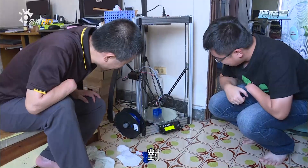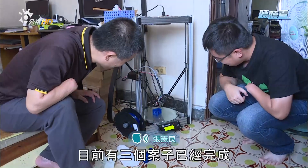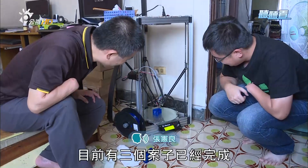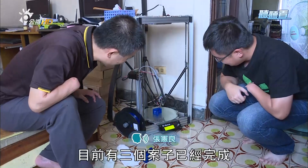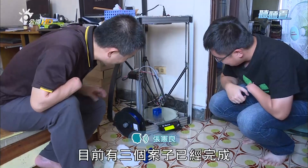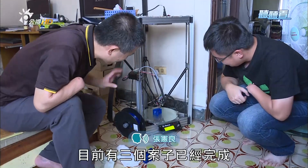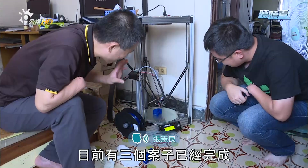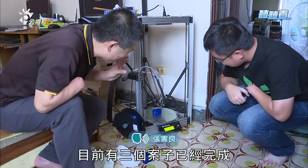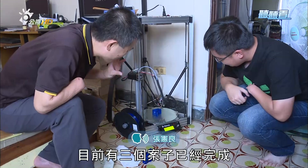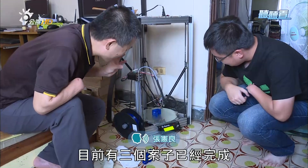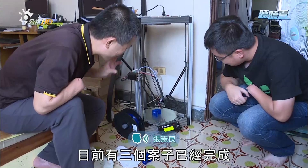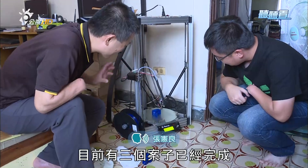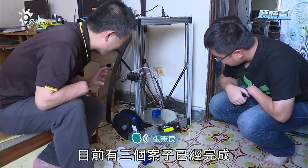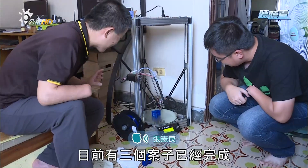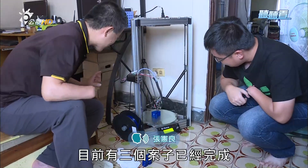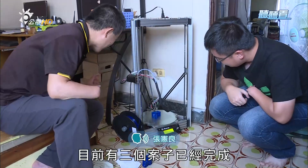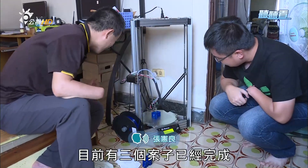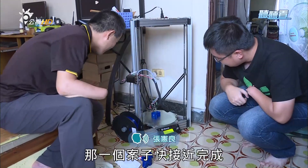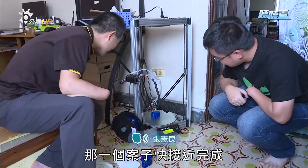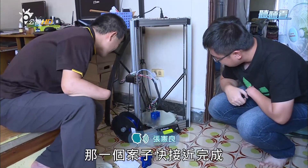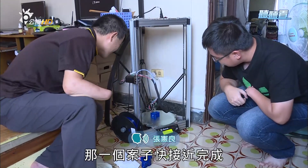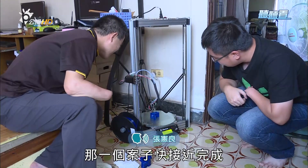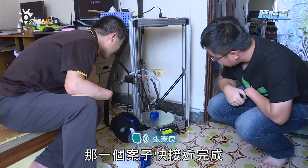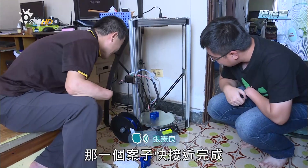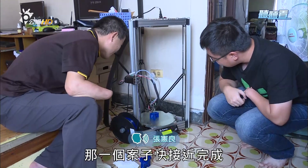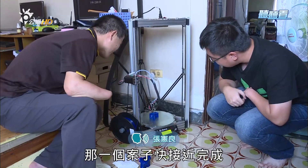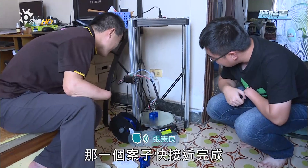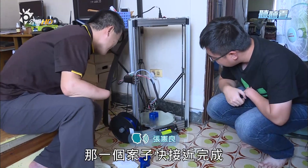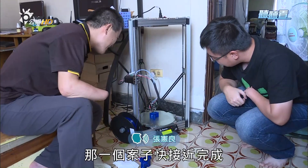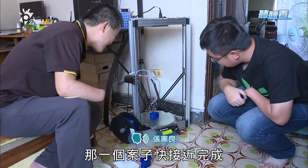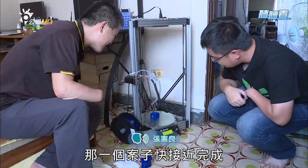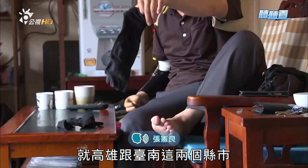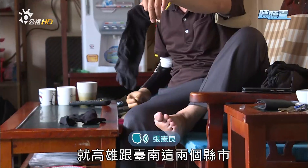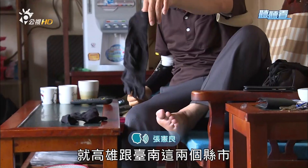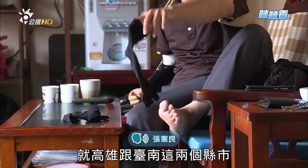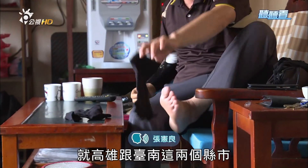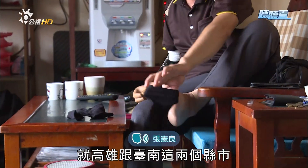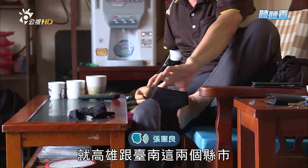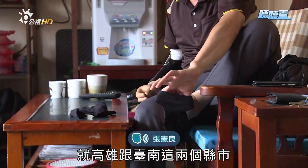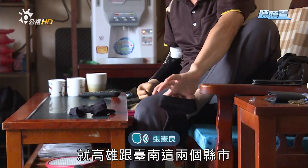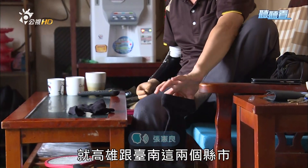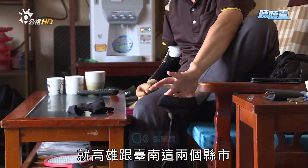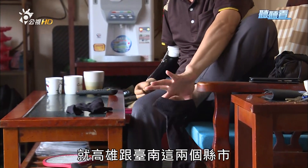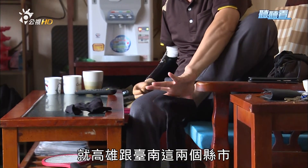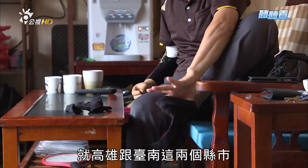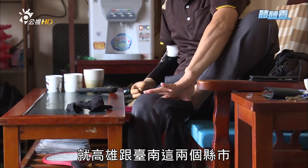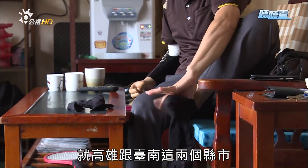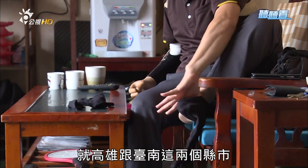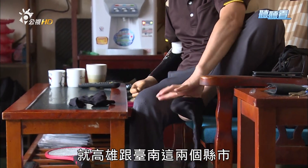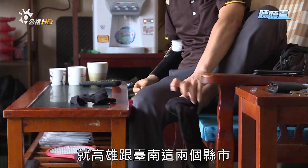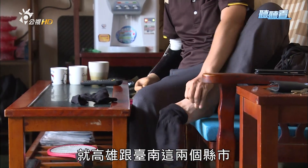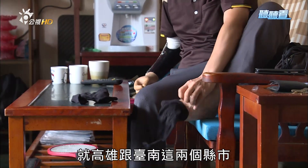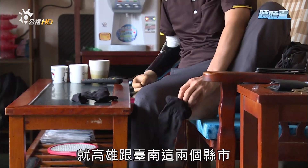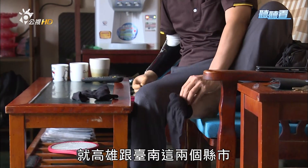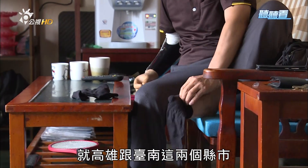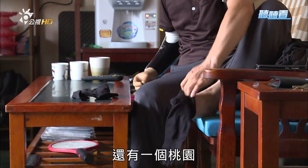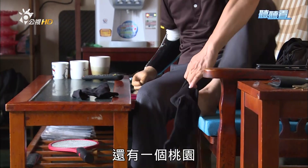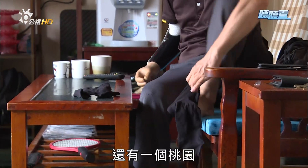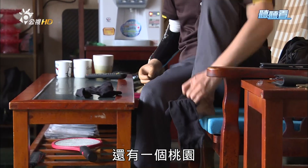目前有三个案子已经完成，那一个案子快接近完成，就高雄跟台南这两个县市，还有一个